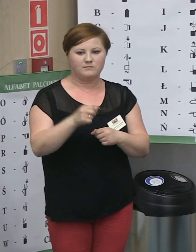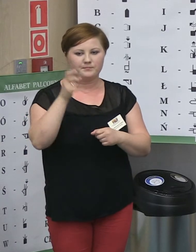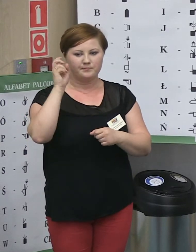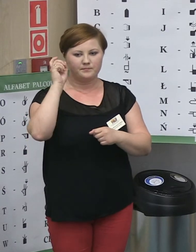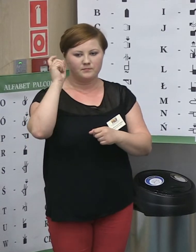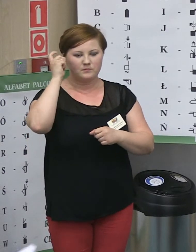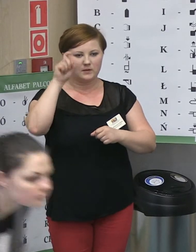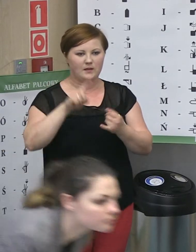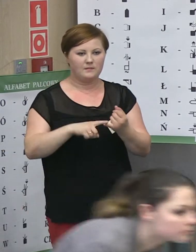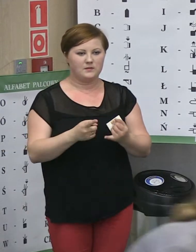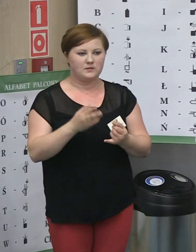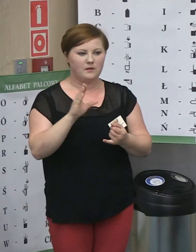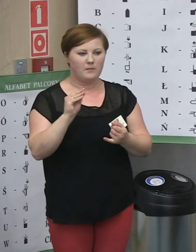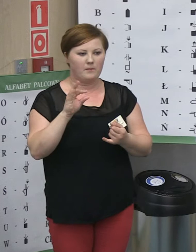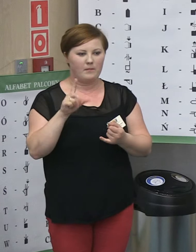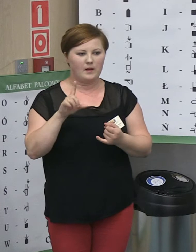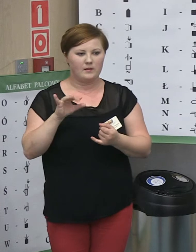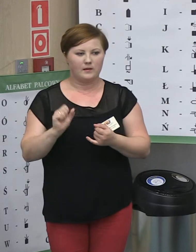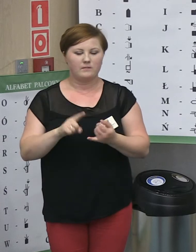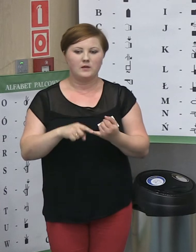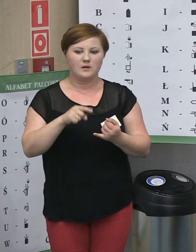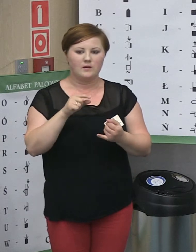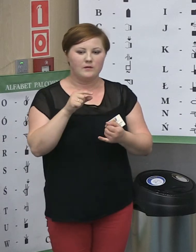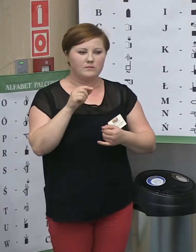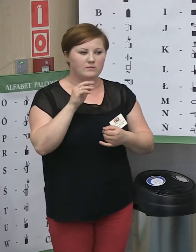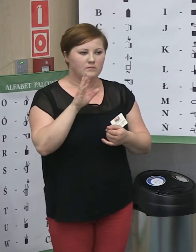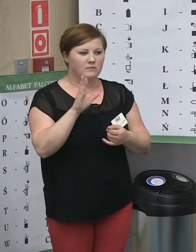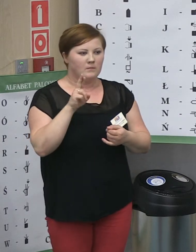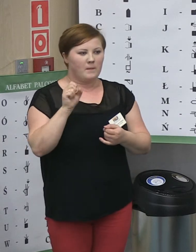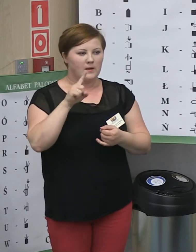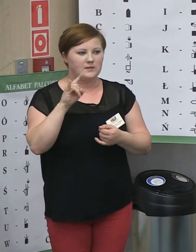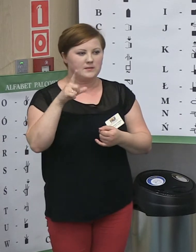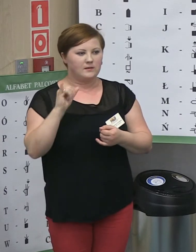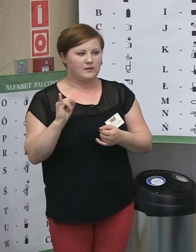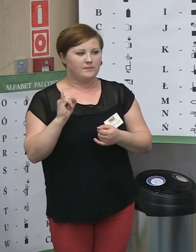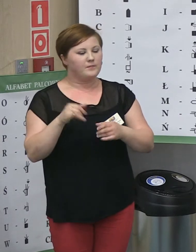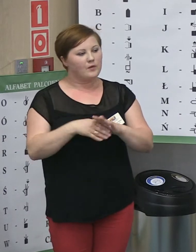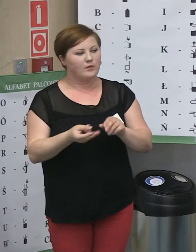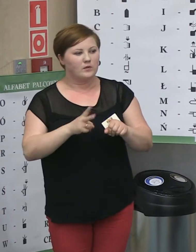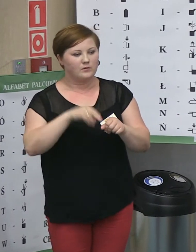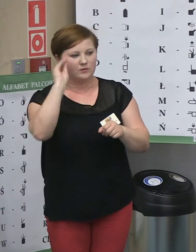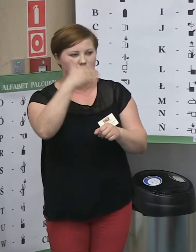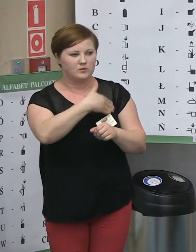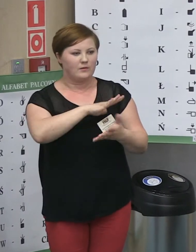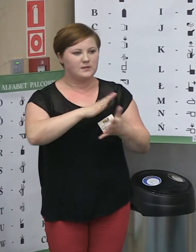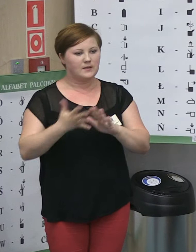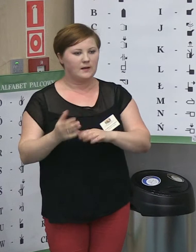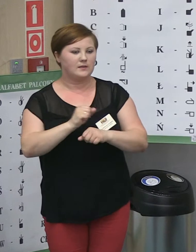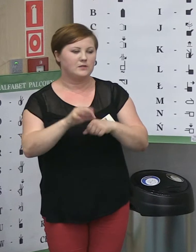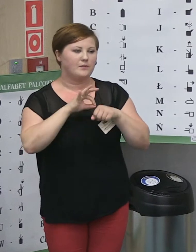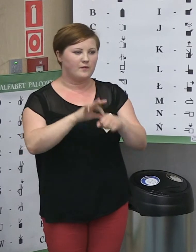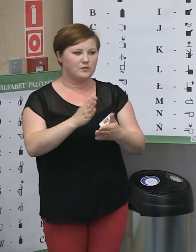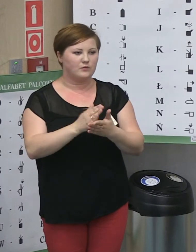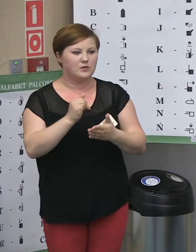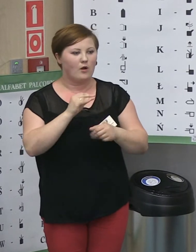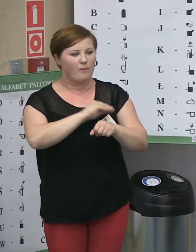Niemcy i w Brazylii, to w Ameryce Południowej. W niektórych szkołach, proszę Państwa, say-writing jest wprowadzony już jako